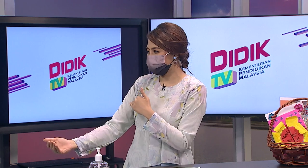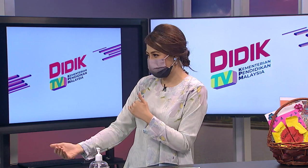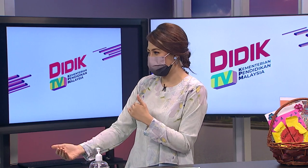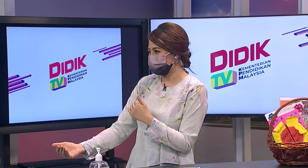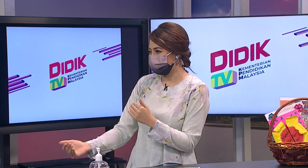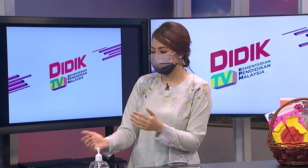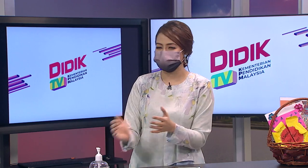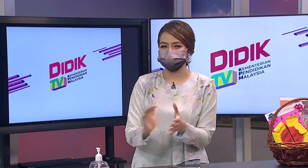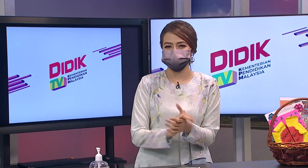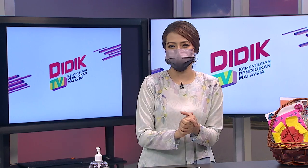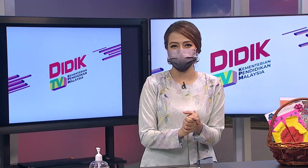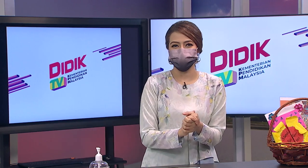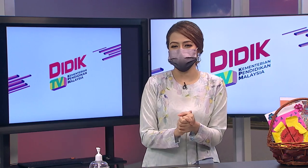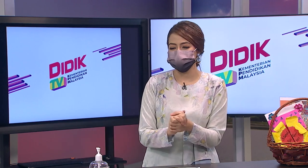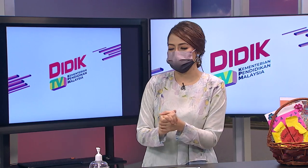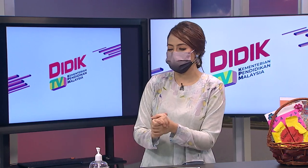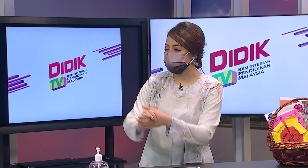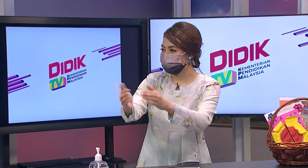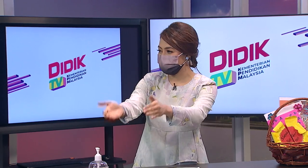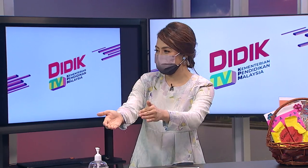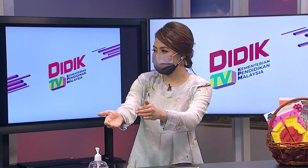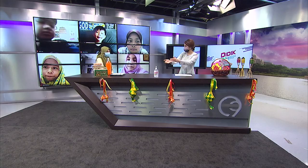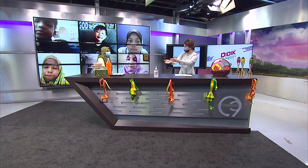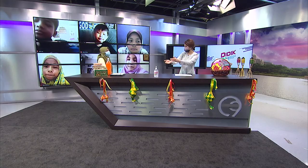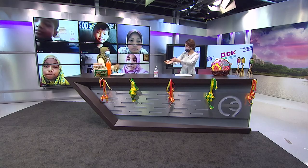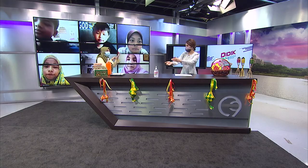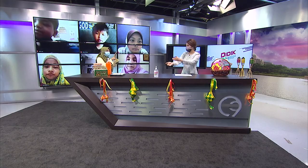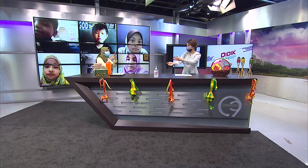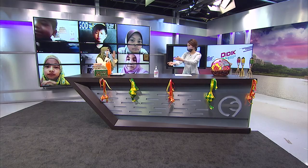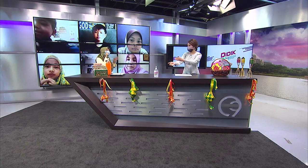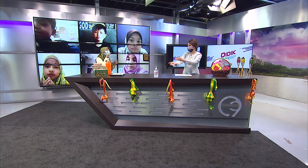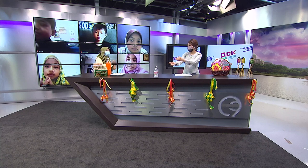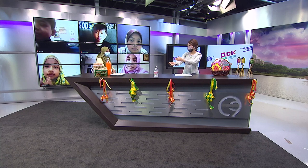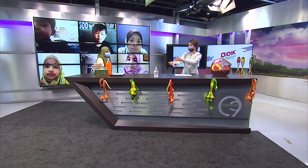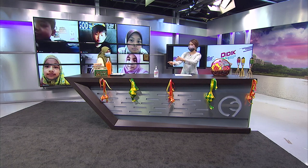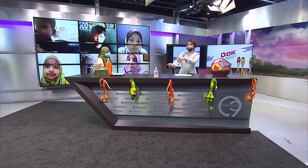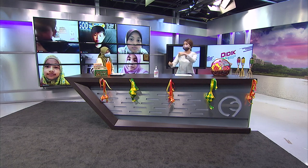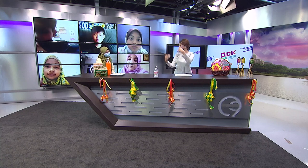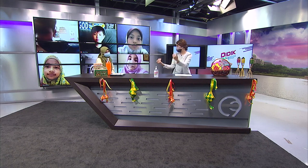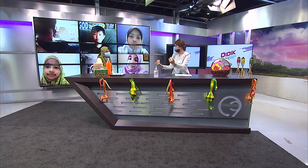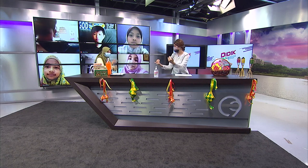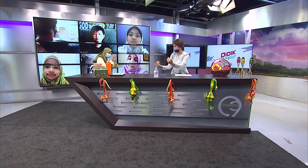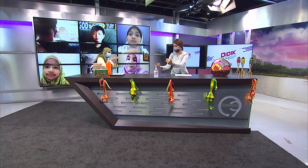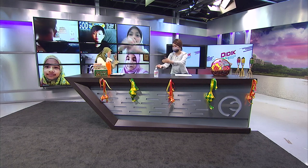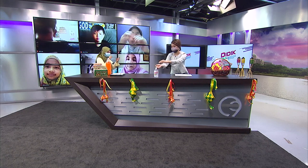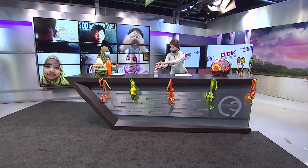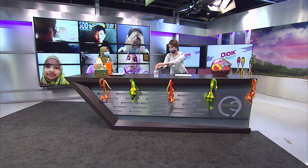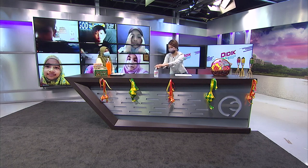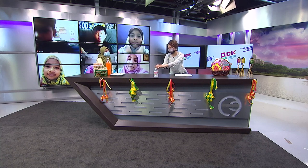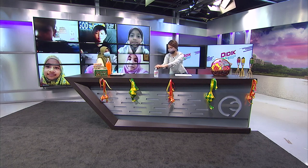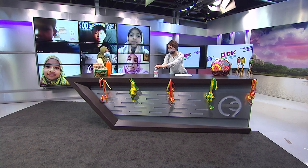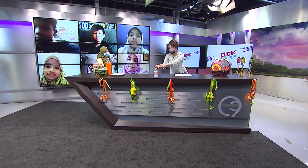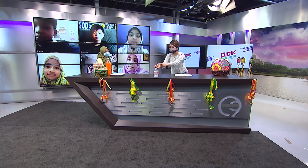penjarakan fizikal. Baik, cikgu. Saya akan sanitasi tangan saya dulu. Okey, mula-mula buka. Okey, lepas tu cikgu akan sanitasi cikgu. Tangan